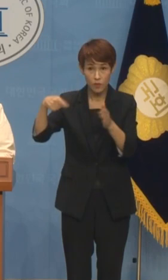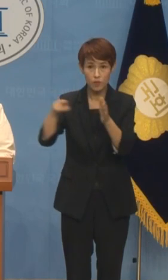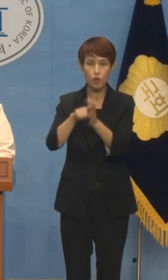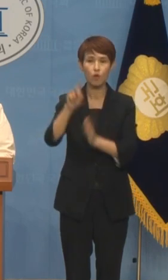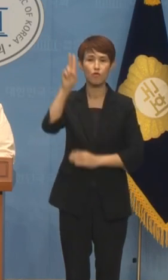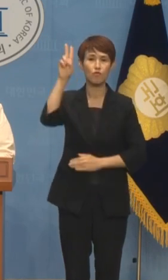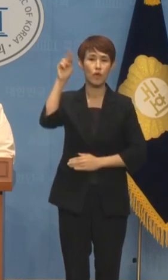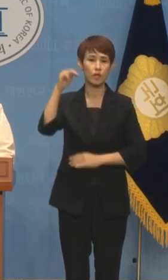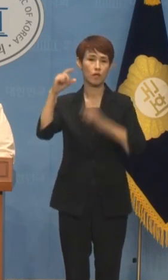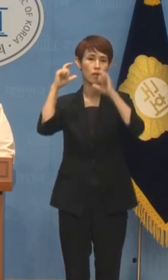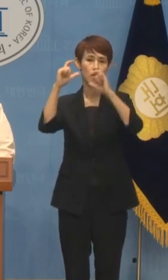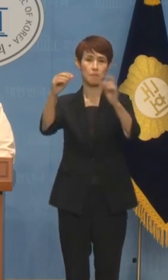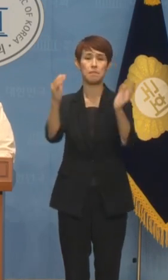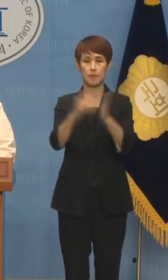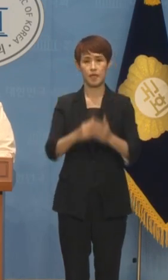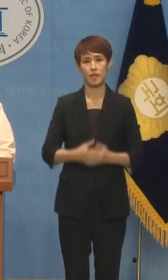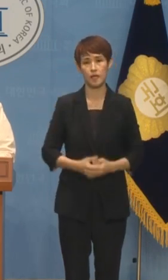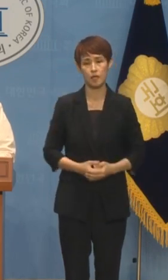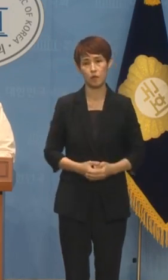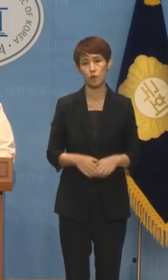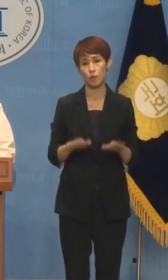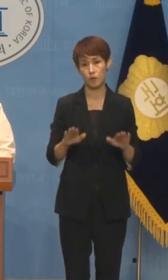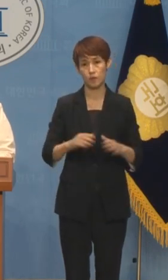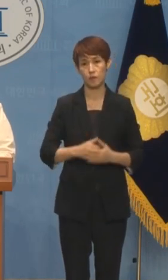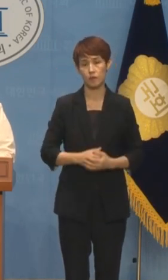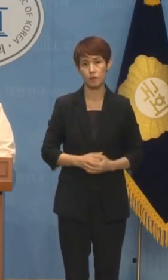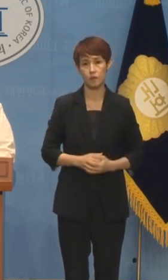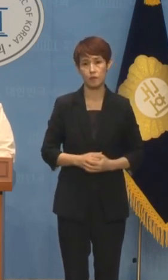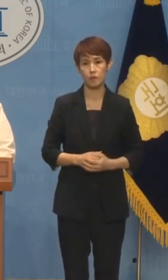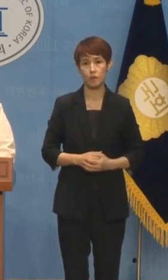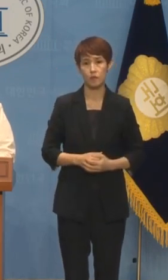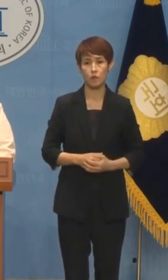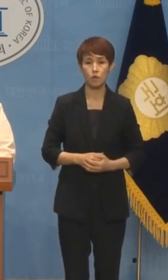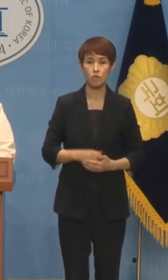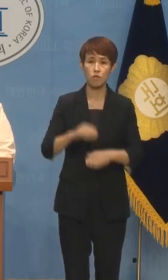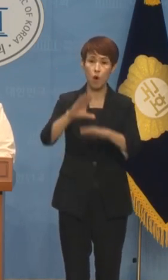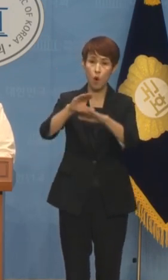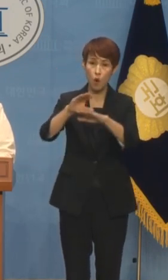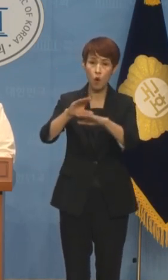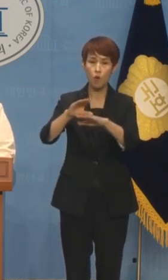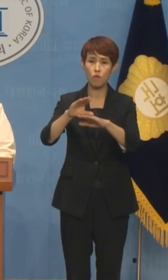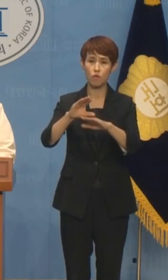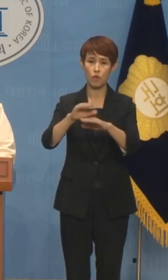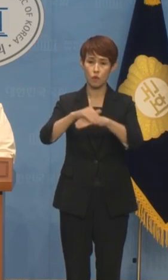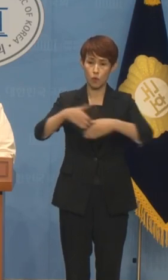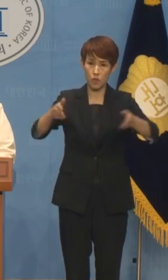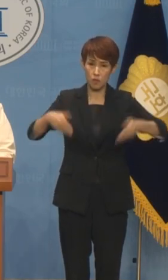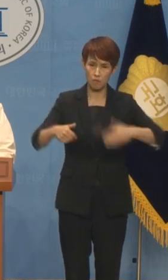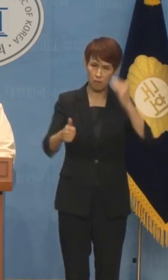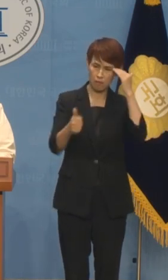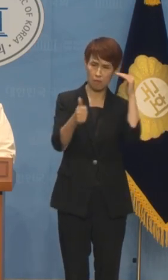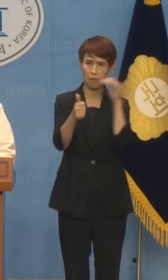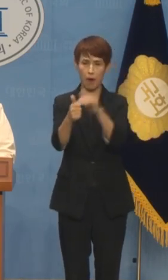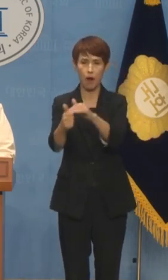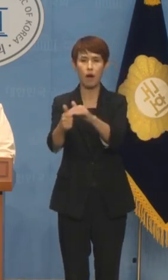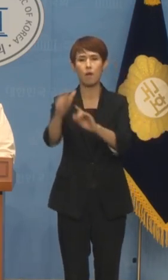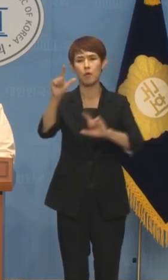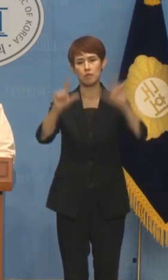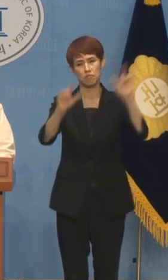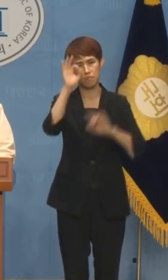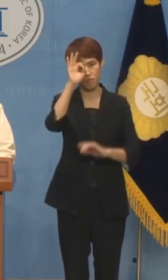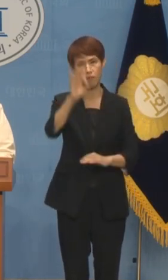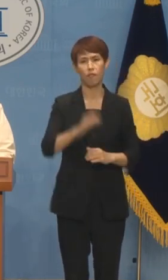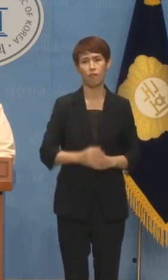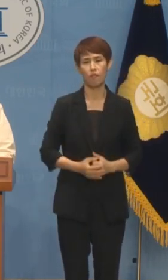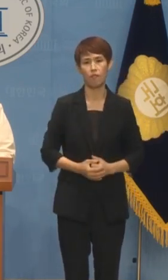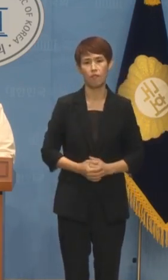선포한 날입니다. 그러나 여전히 우리는 언론의 독립성이 침해당하는 모습을 보고